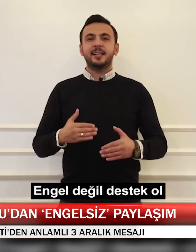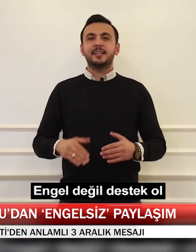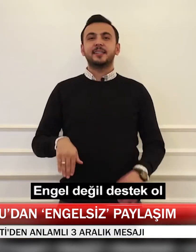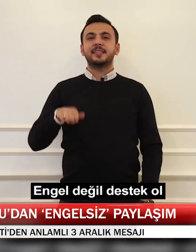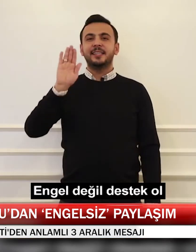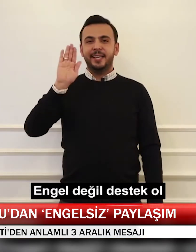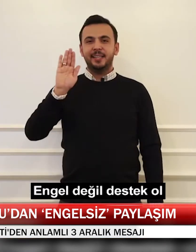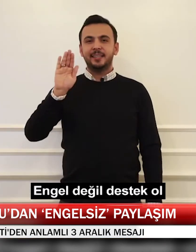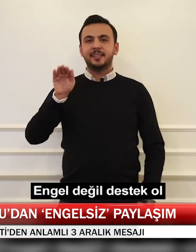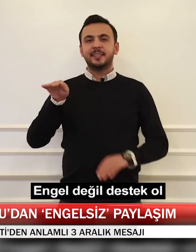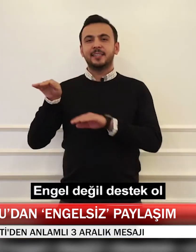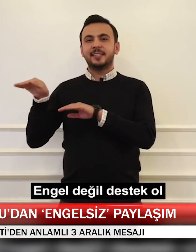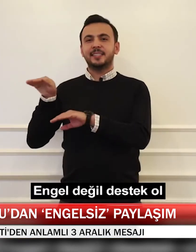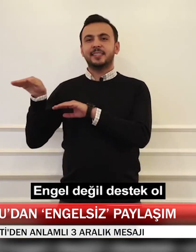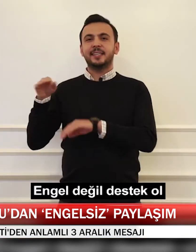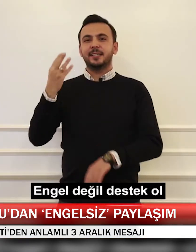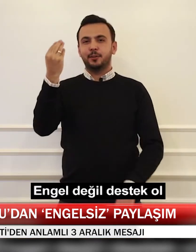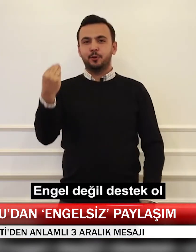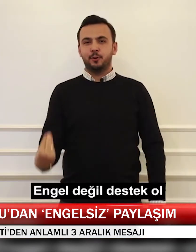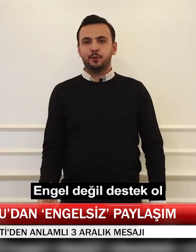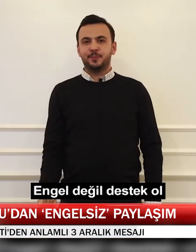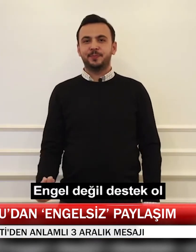Engel değil, destek ol.